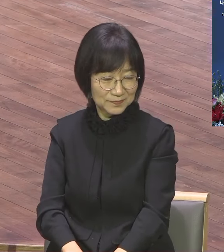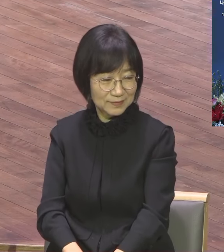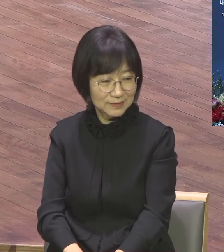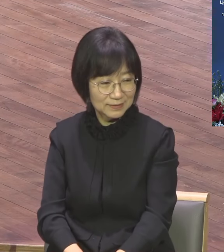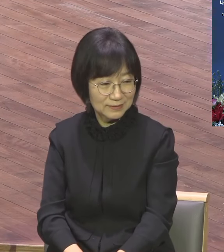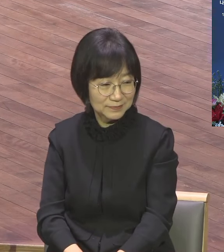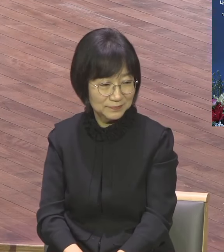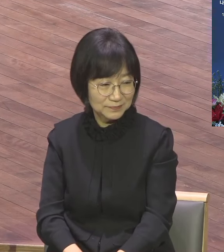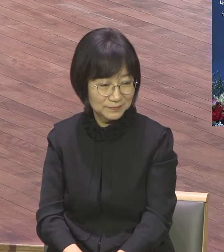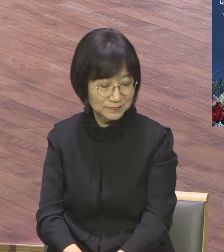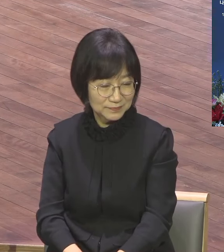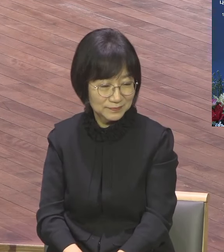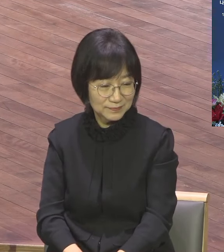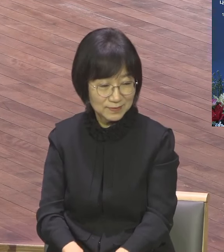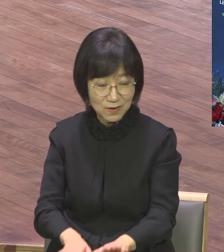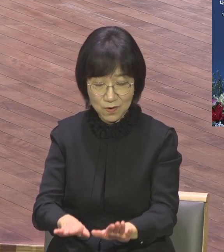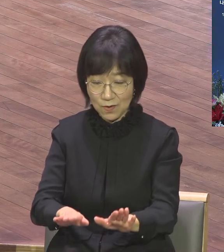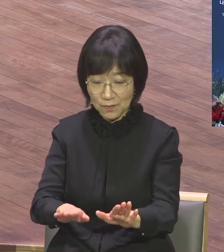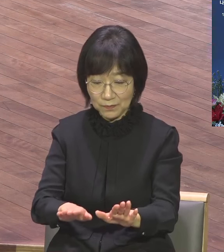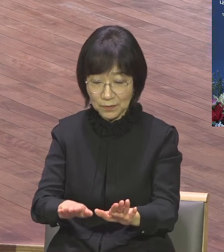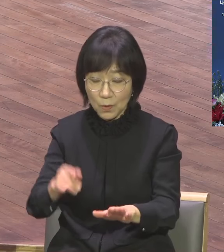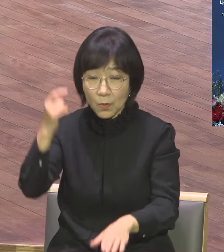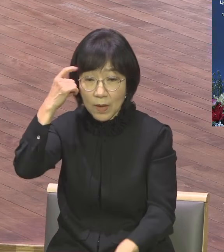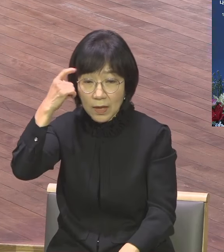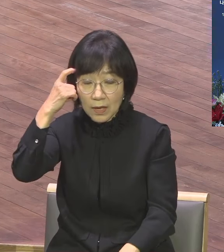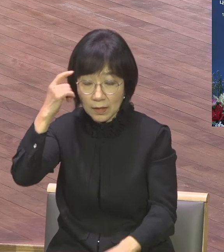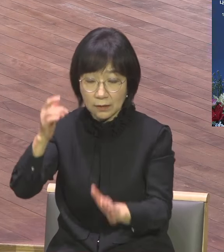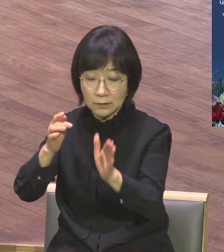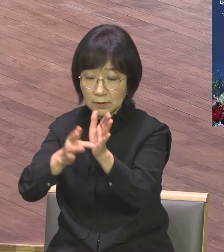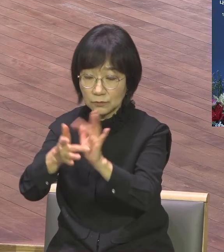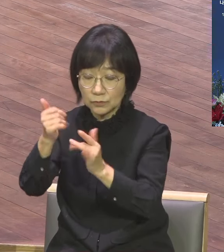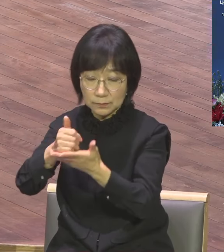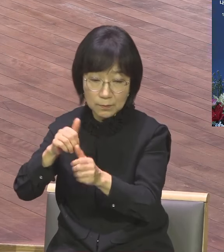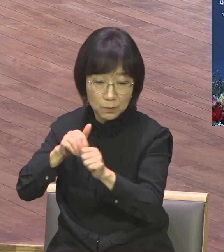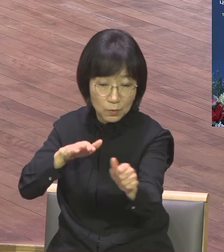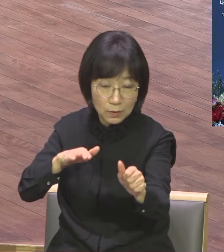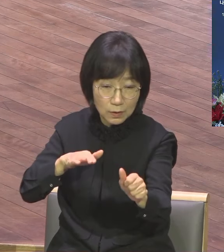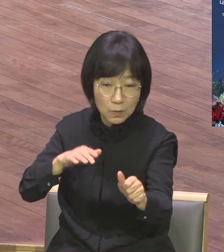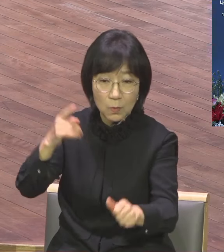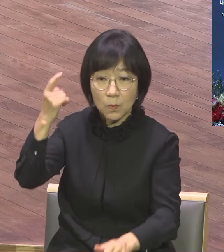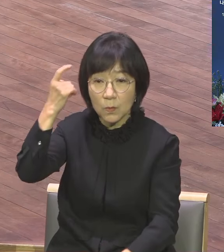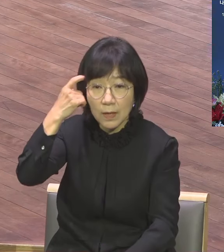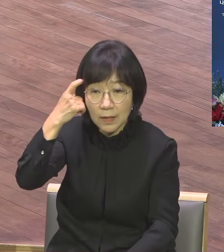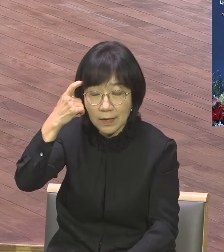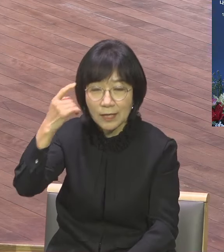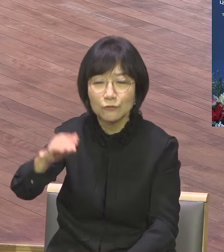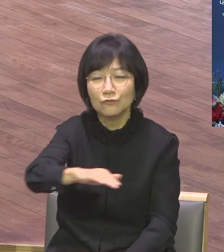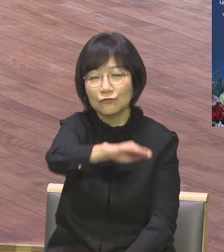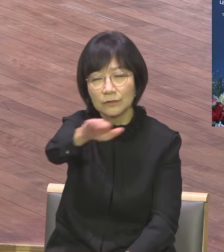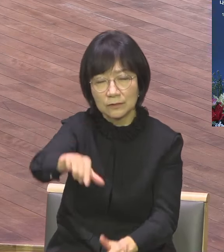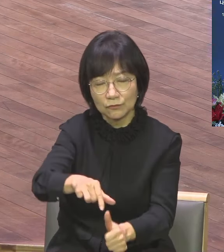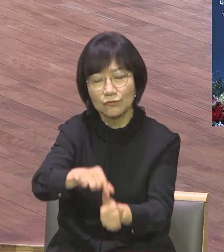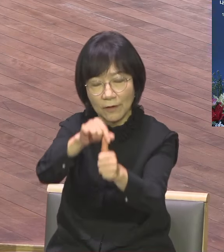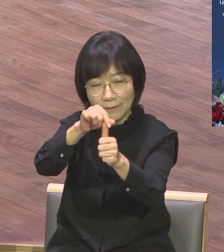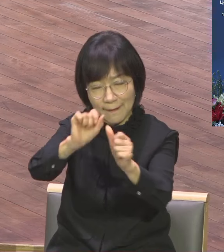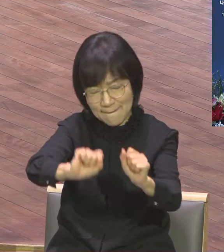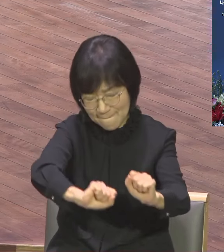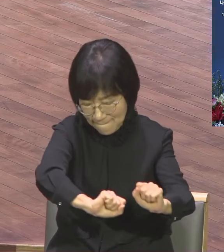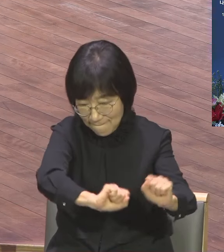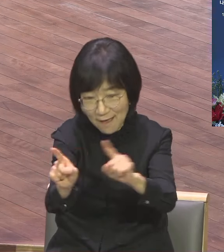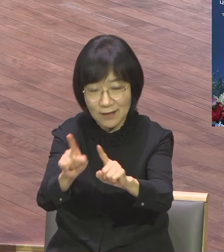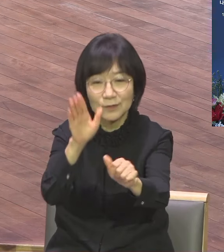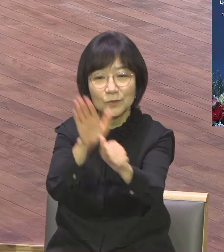있습니다. 그렇게 하신 이유는 다른 것이 아니라 바로 우리를 살리기 위함이다. 살리기